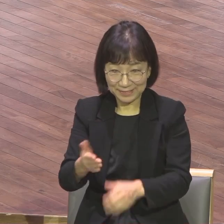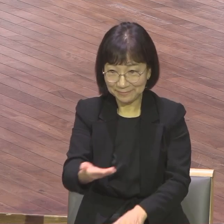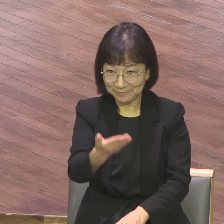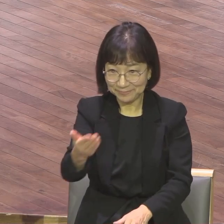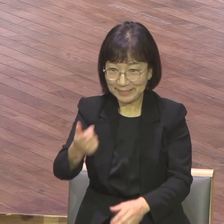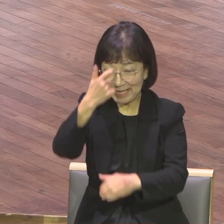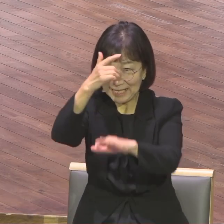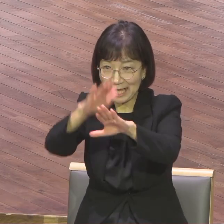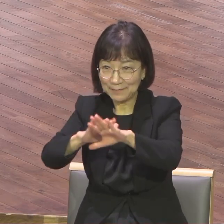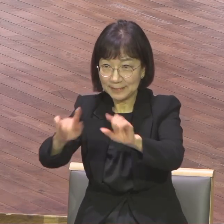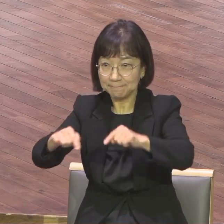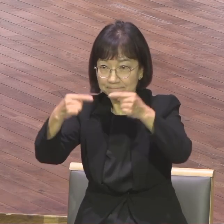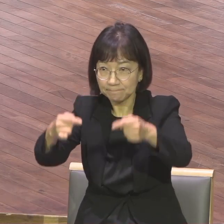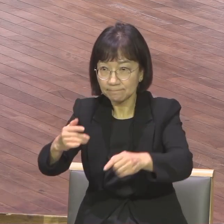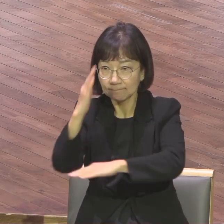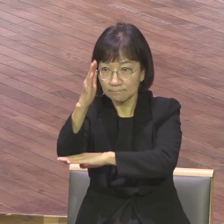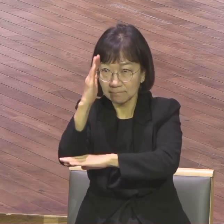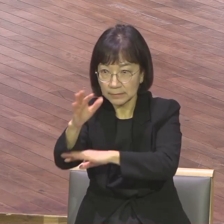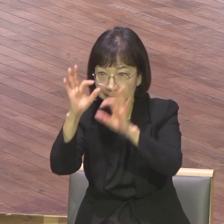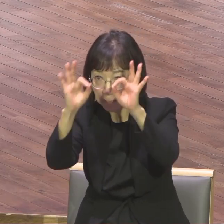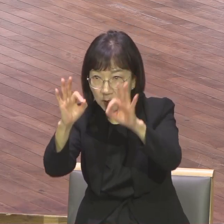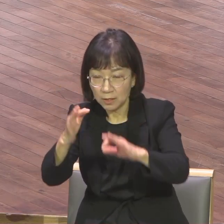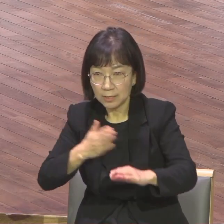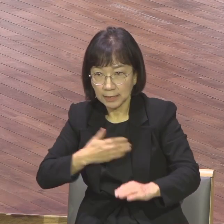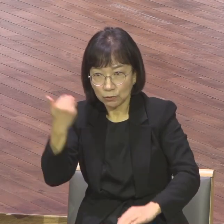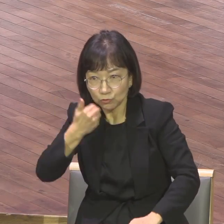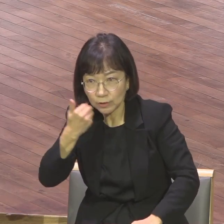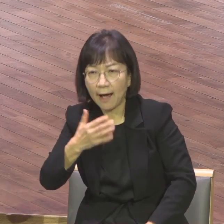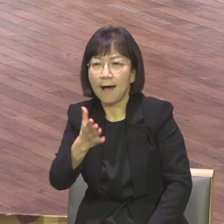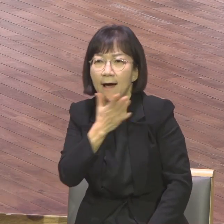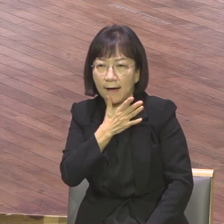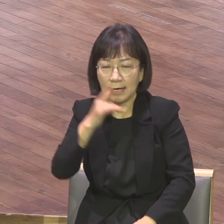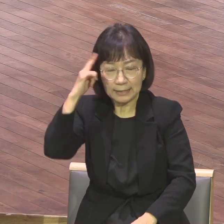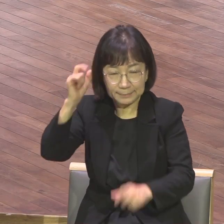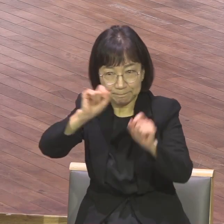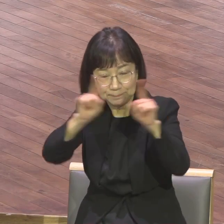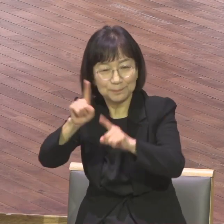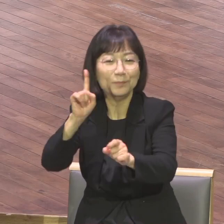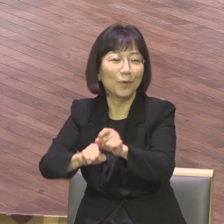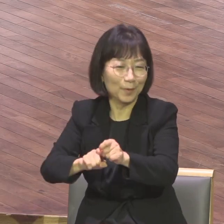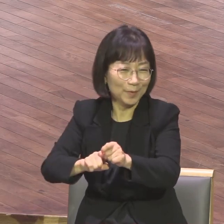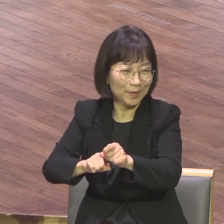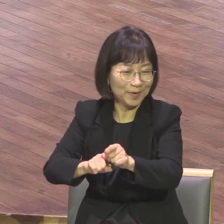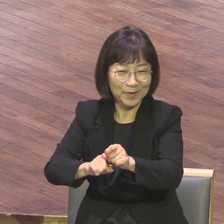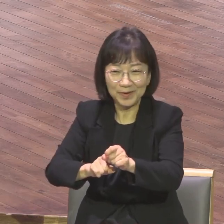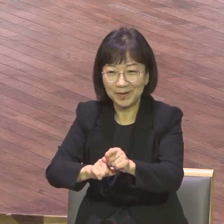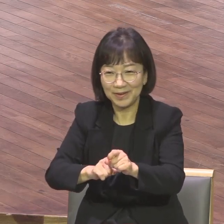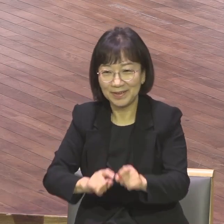내가 누구냐? 정체성을 확인하고 치유받고 회복하기 위한 것이 예배예요.